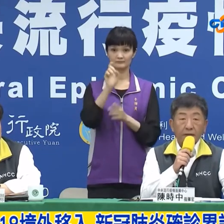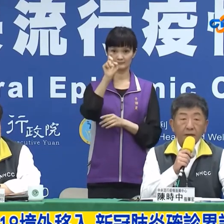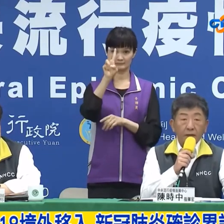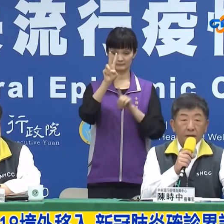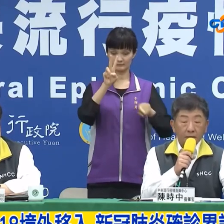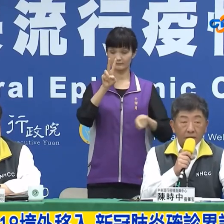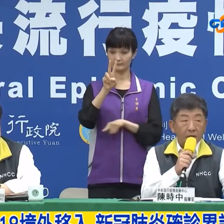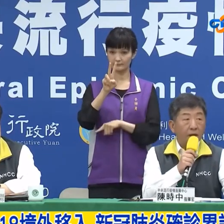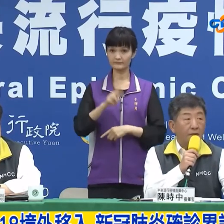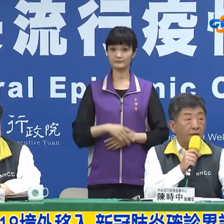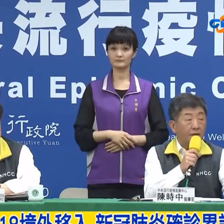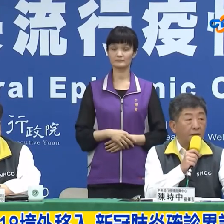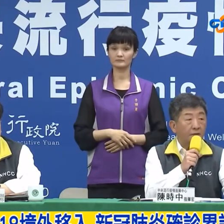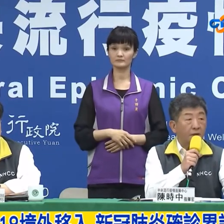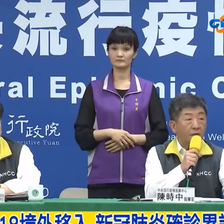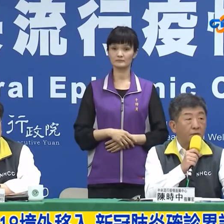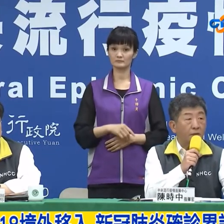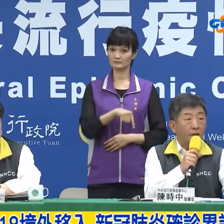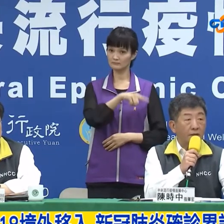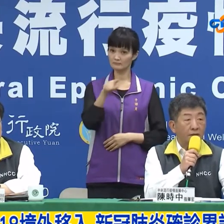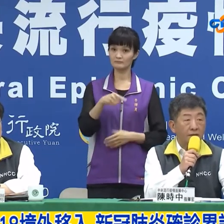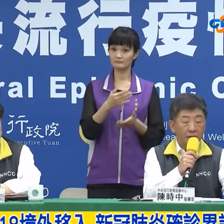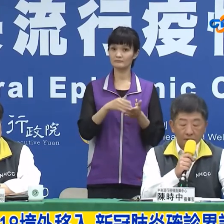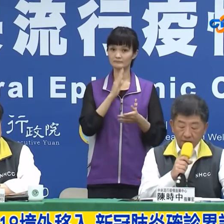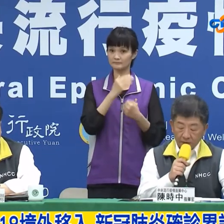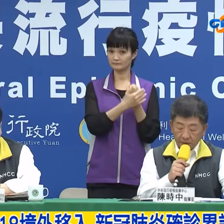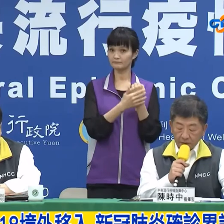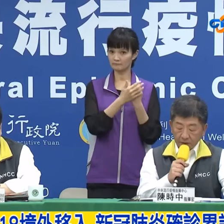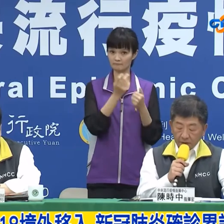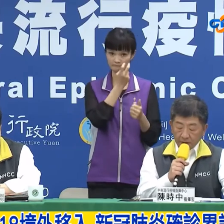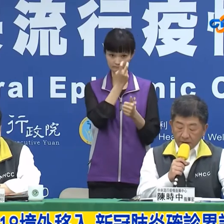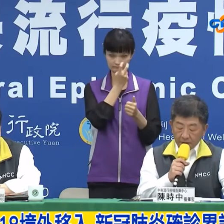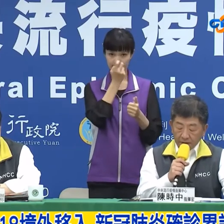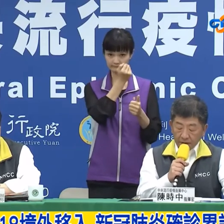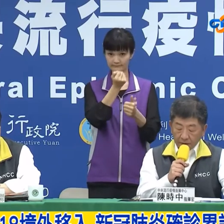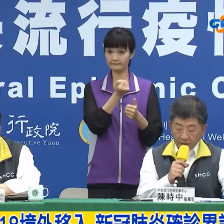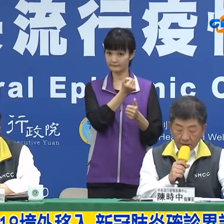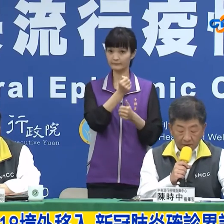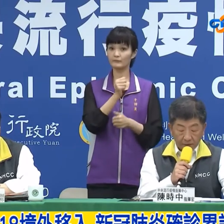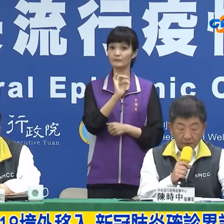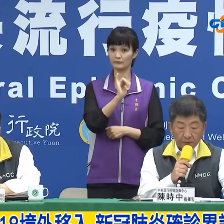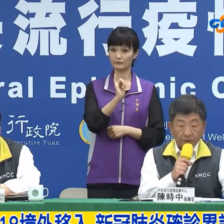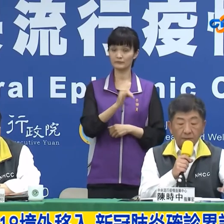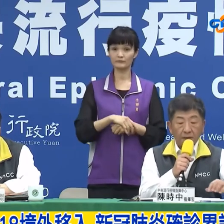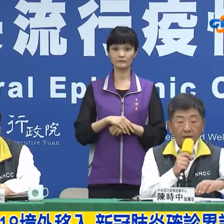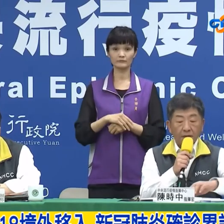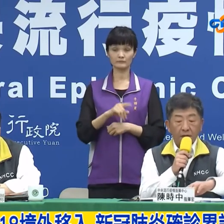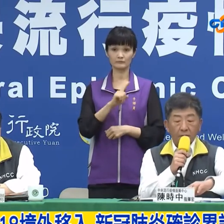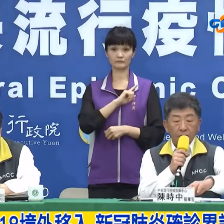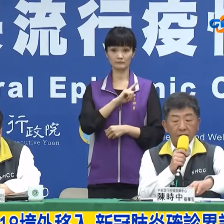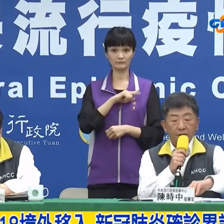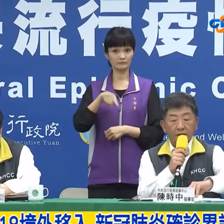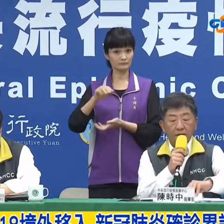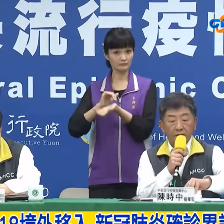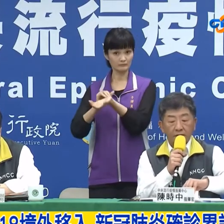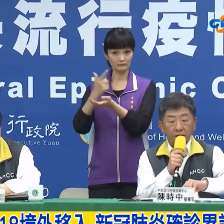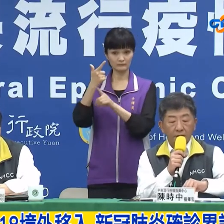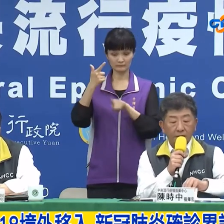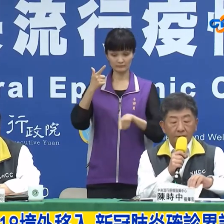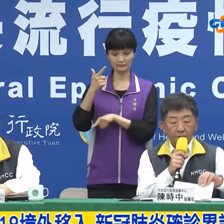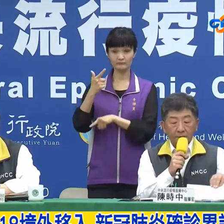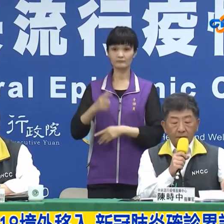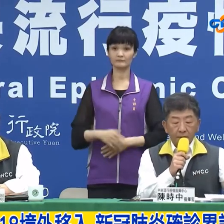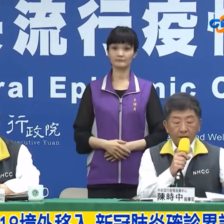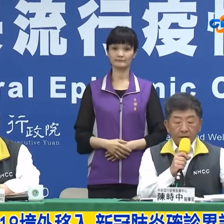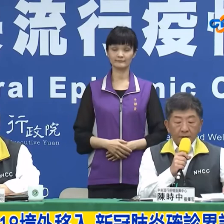都是在哈比较好的一个防护哈跟监控之中。那自行就医的有6位哈，目前这样的一个